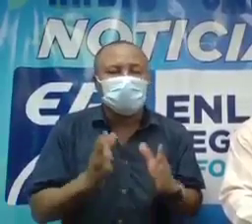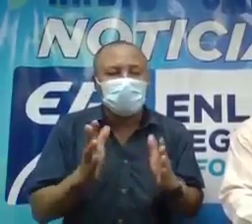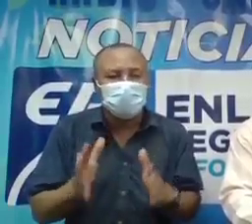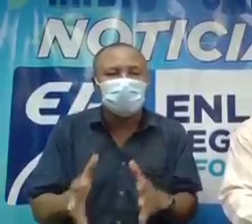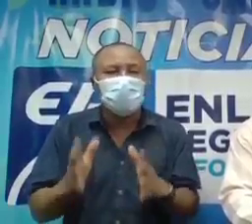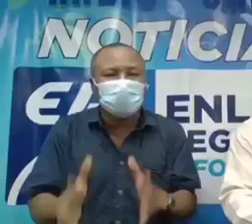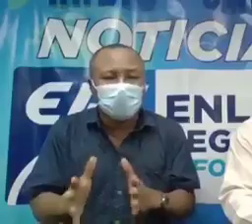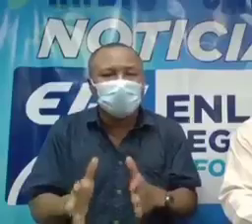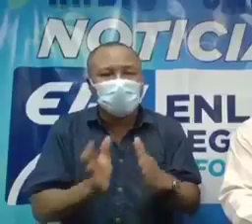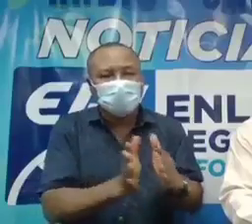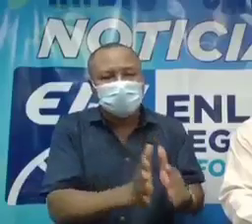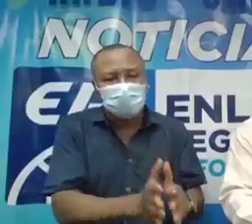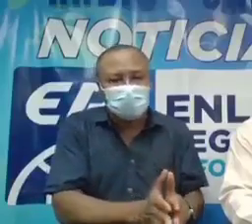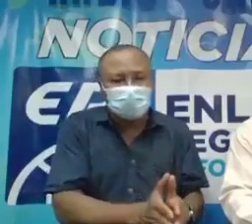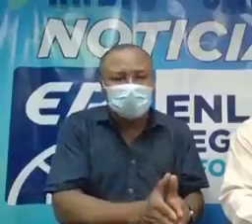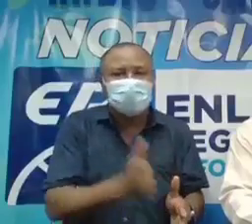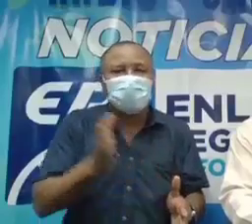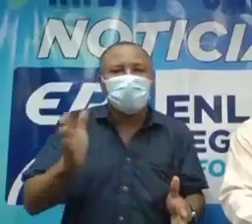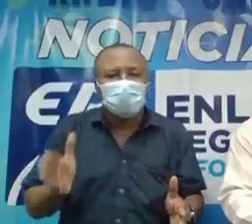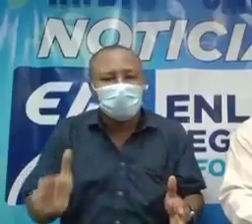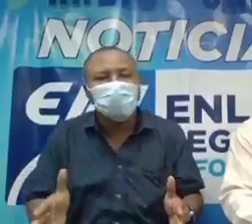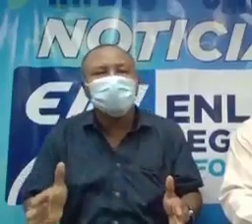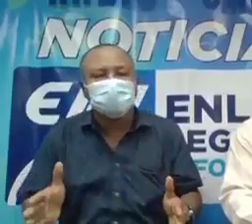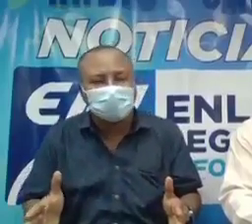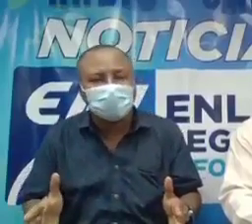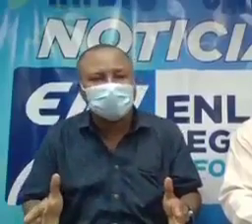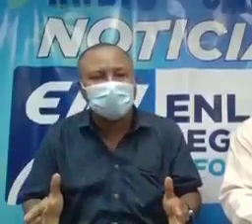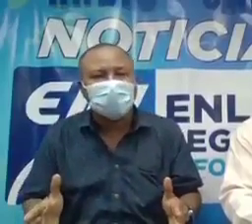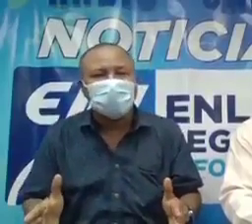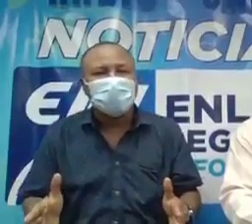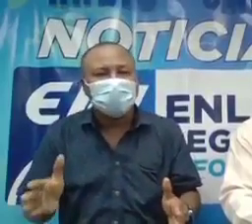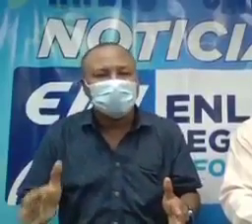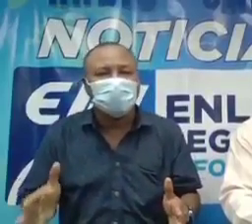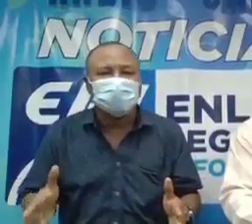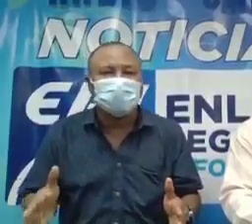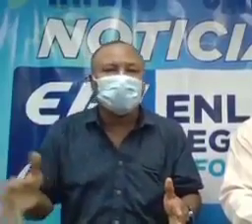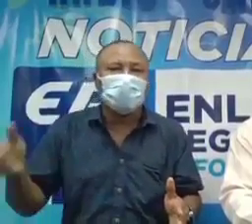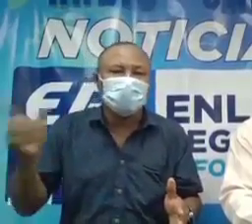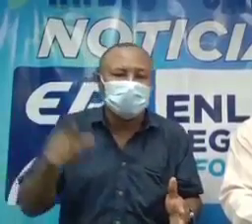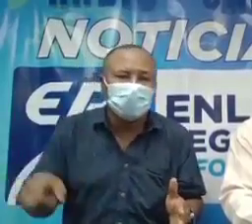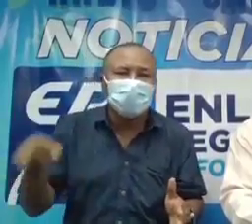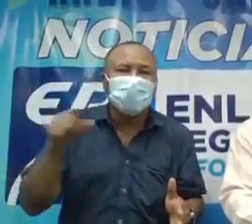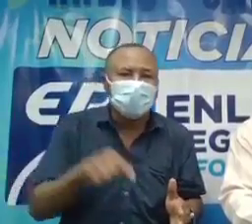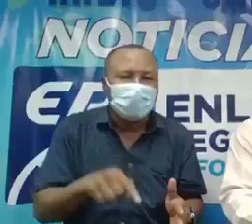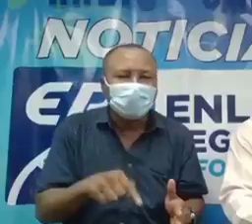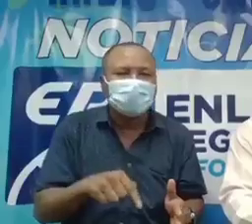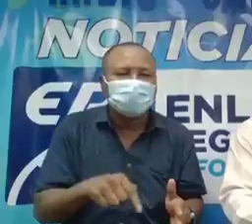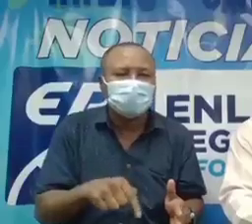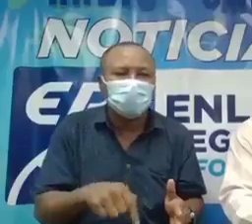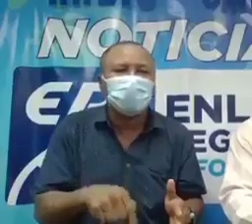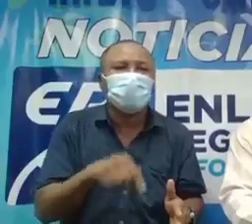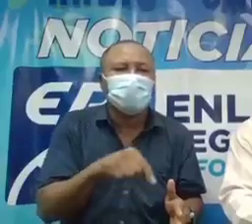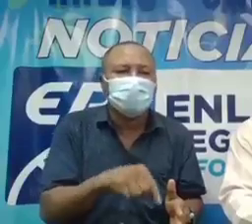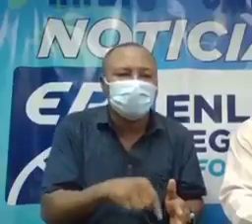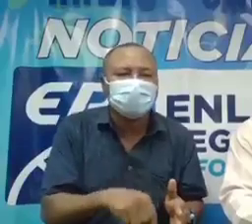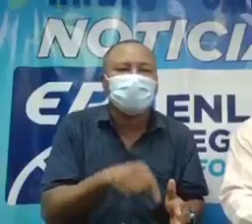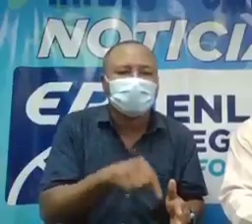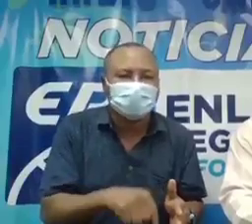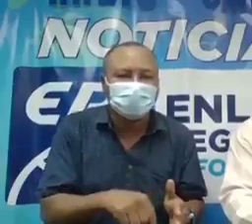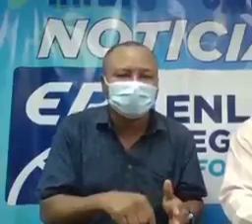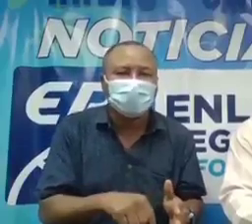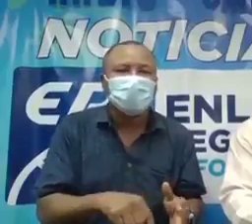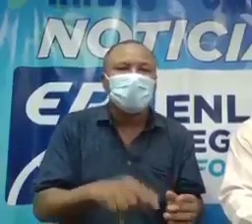insubsistente porque habían nombrado, siendo alcalde, a un vicealcalde, y entonces obligaba a que se nombre